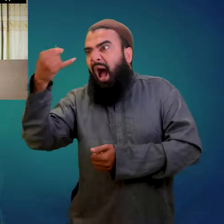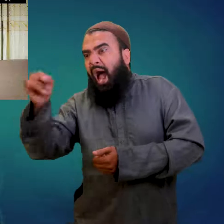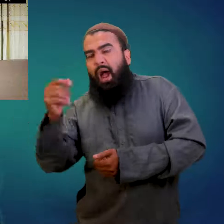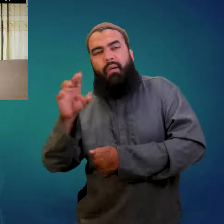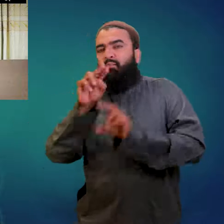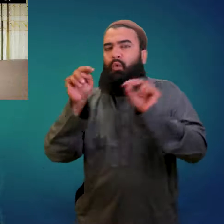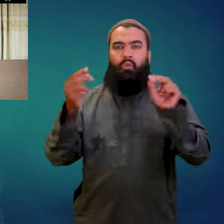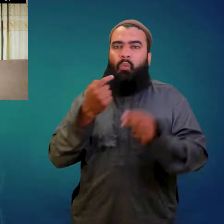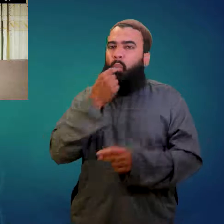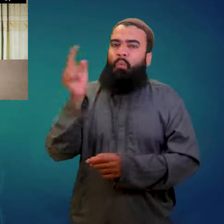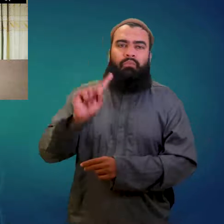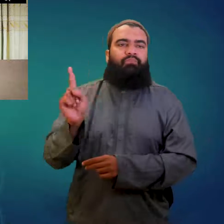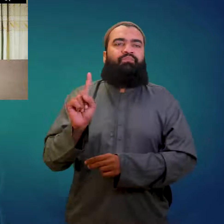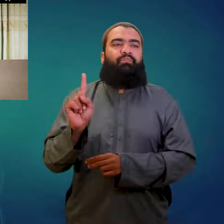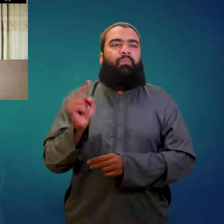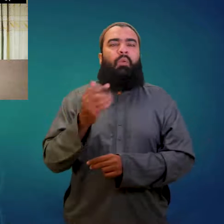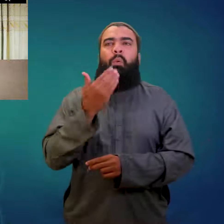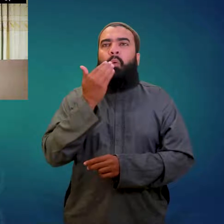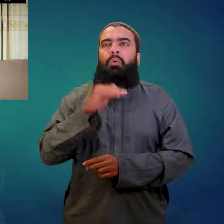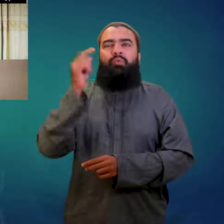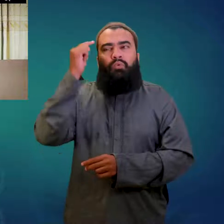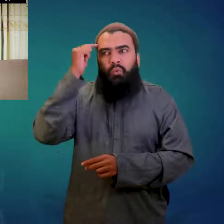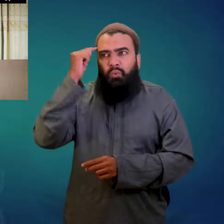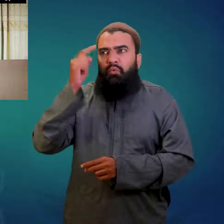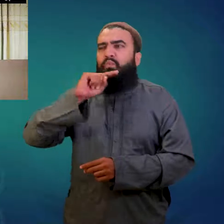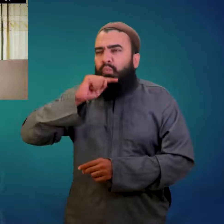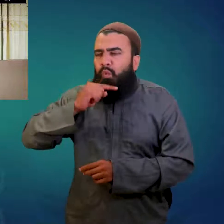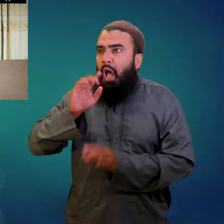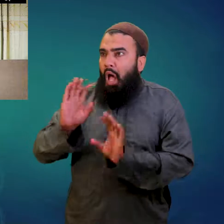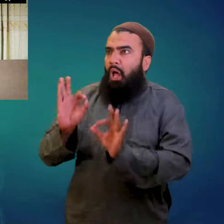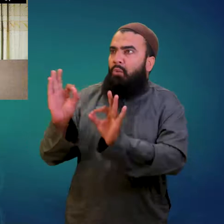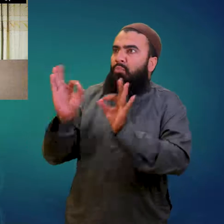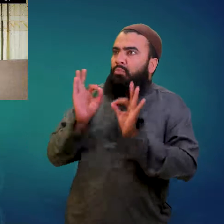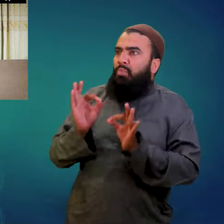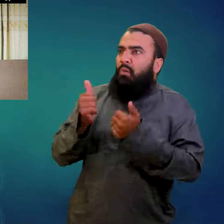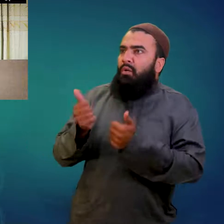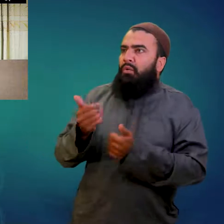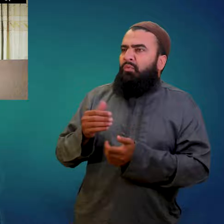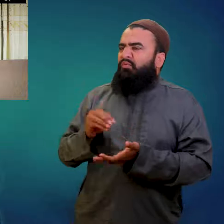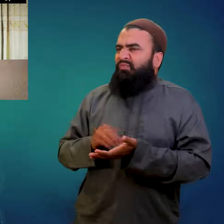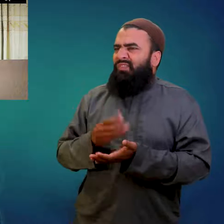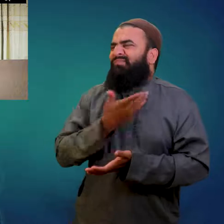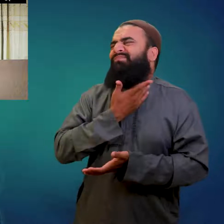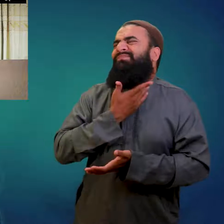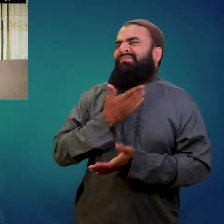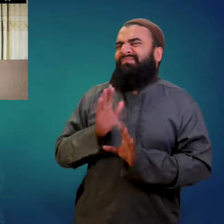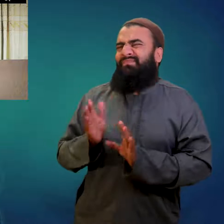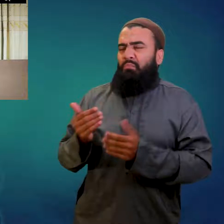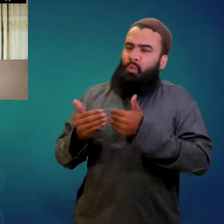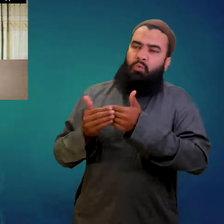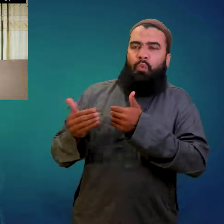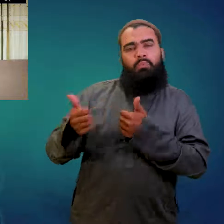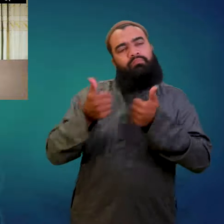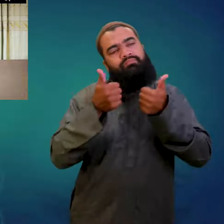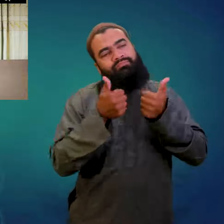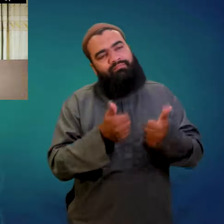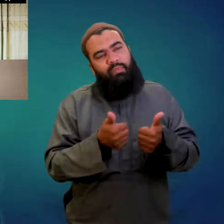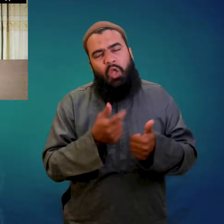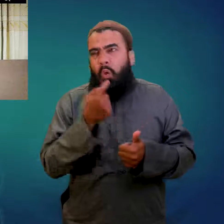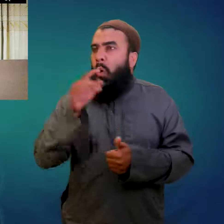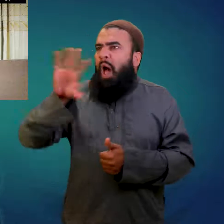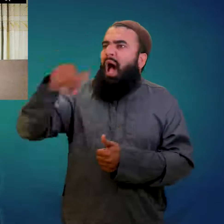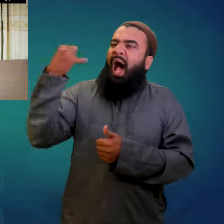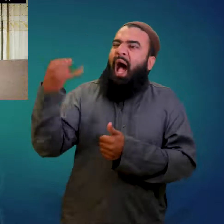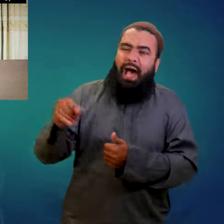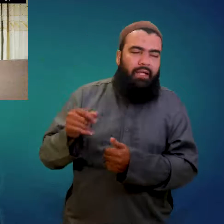اور مزاج کے موافق نہ ہونے پر اگر کسی چیز کو چھوڑ دیا جاتا ہے، لیکن عقیدے کے طور پر یہ بات